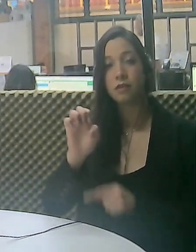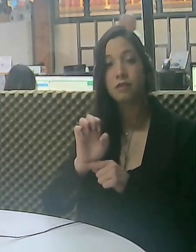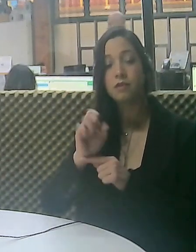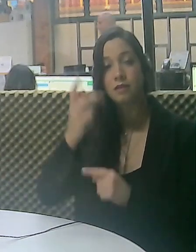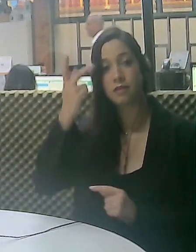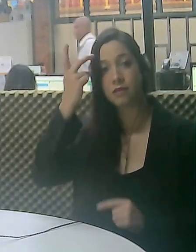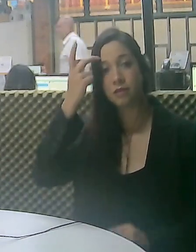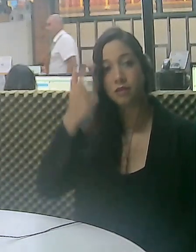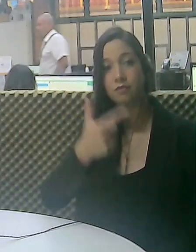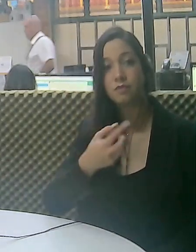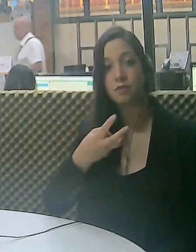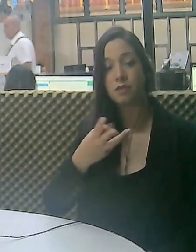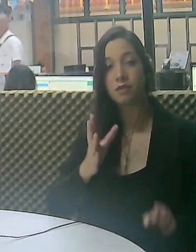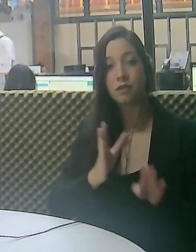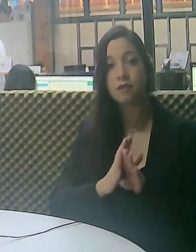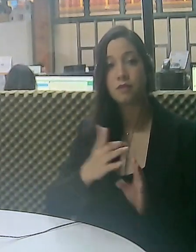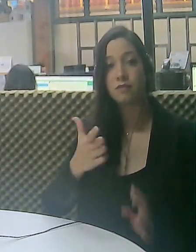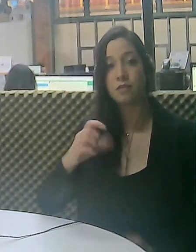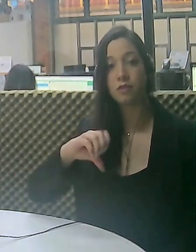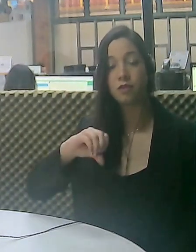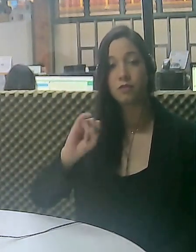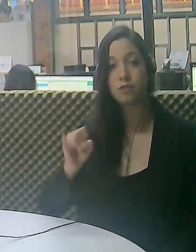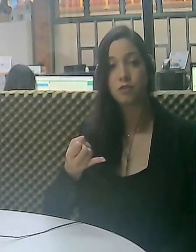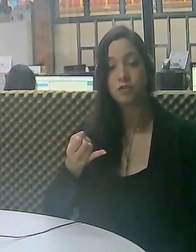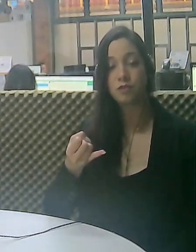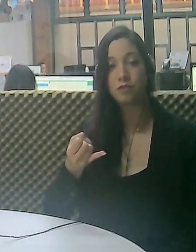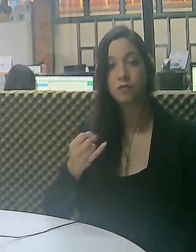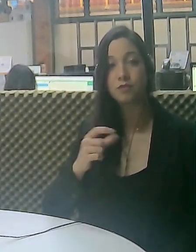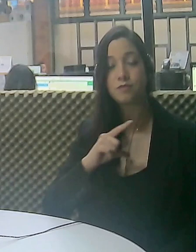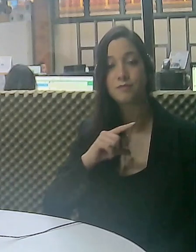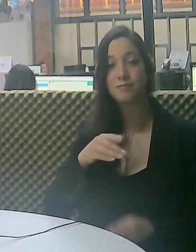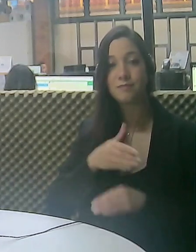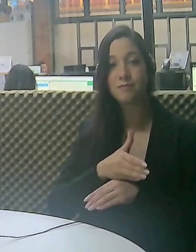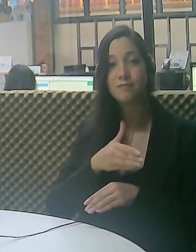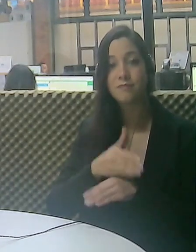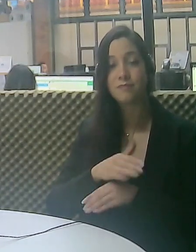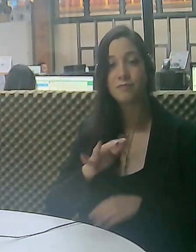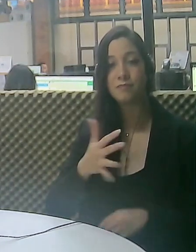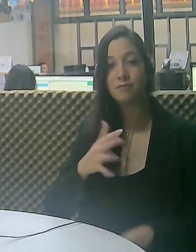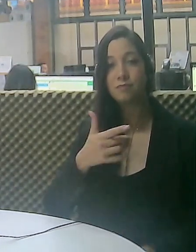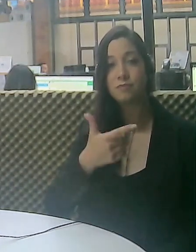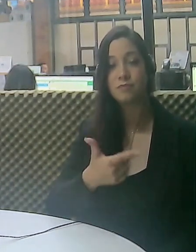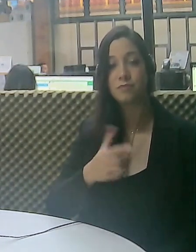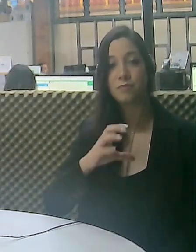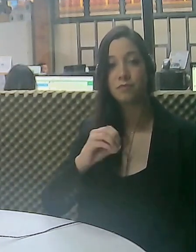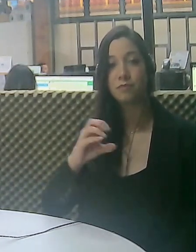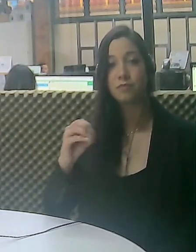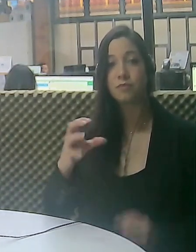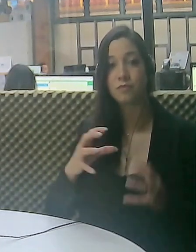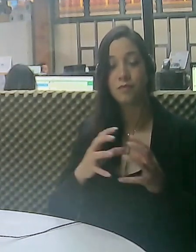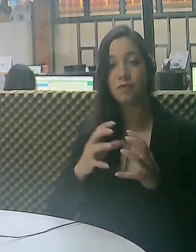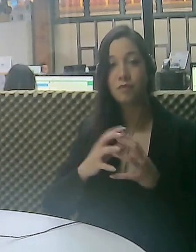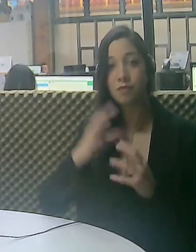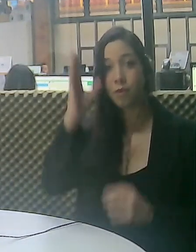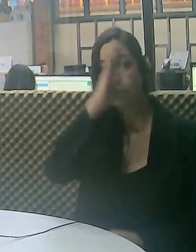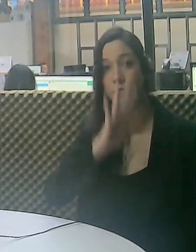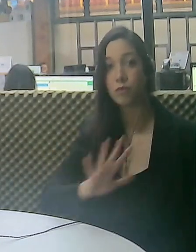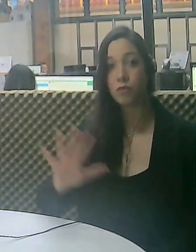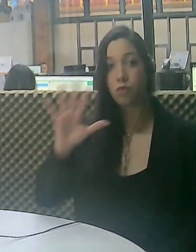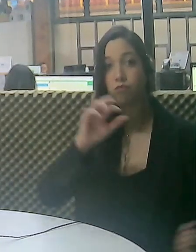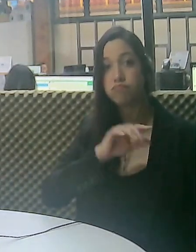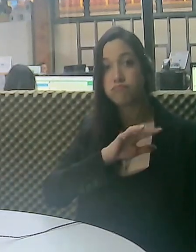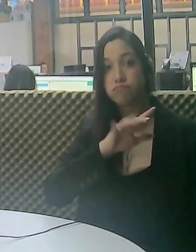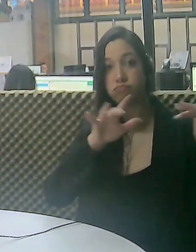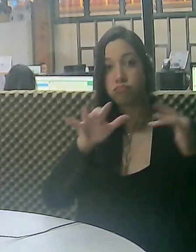dias 23 e 29 de janeiro, e contará com a participação de cerca de 200 equipes de todo o país. A